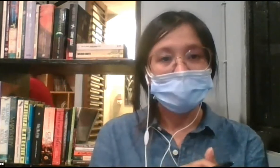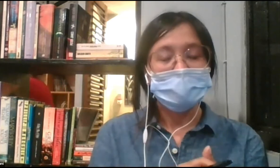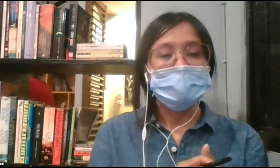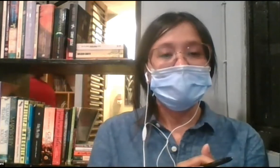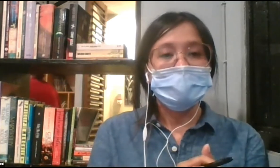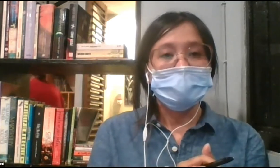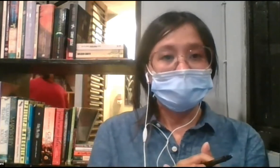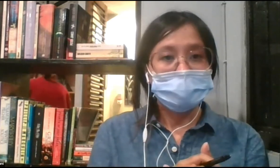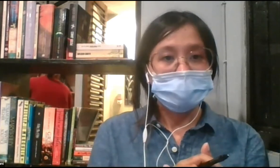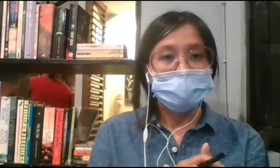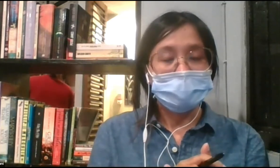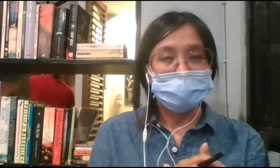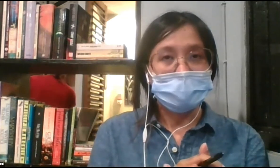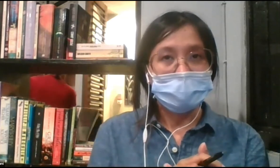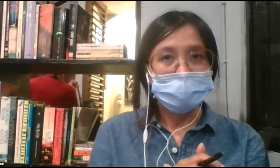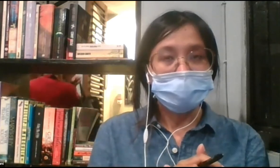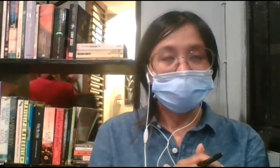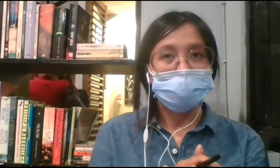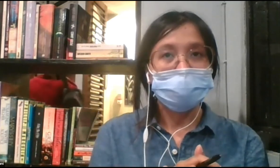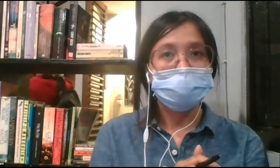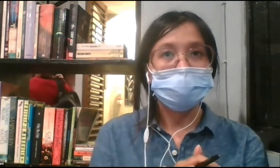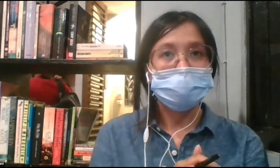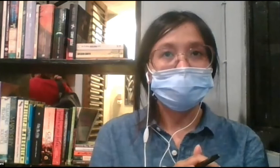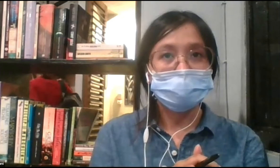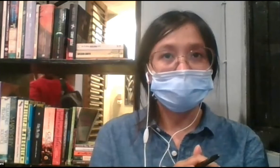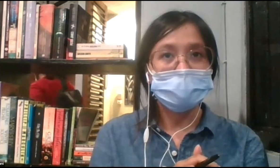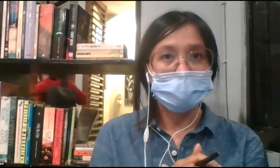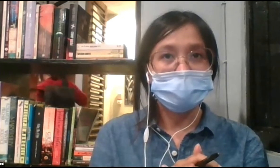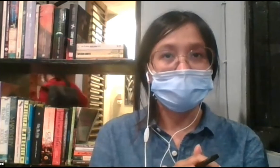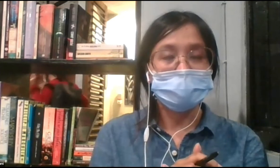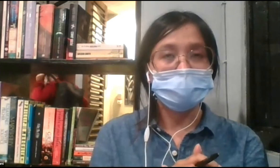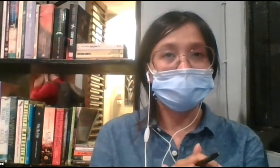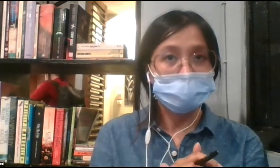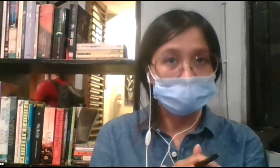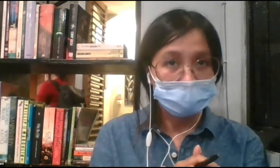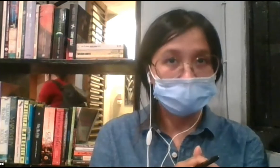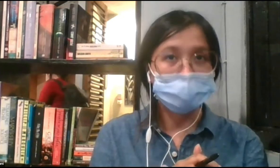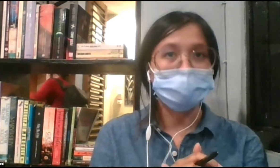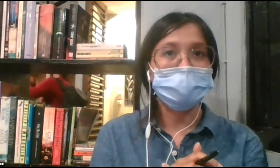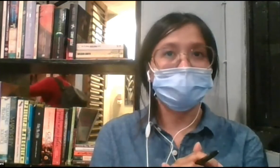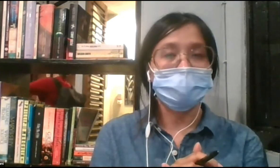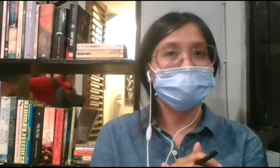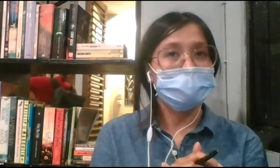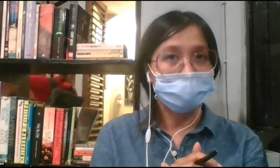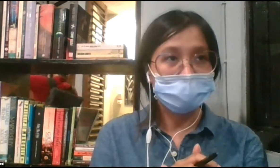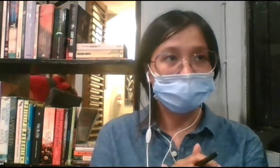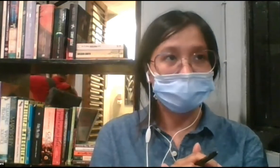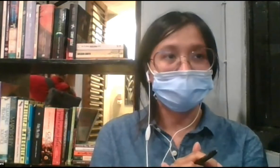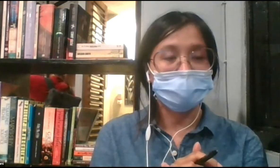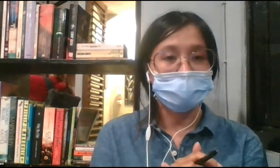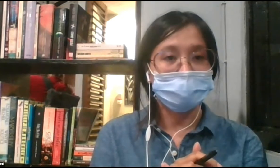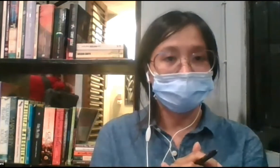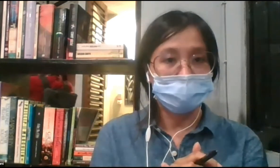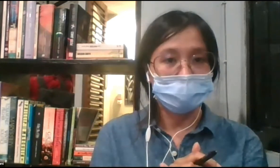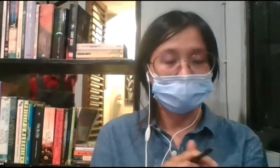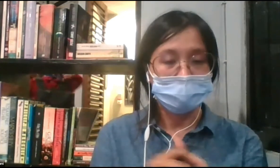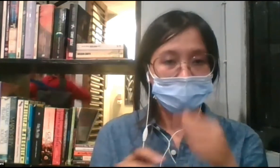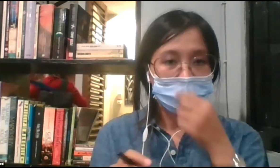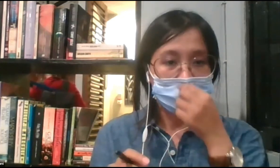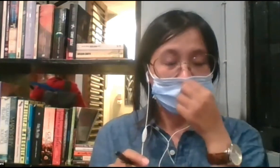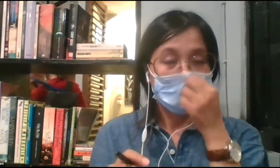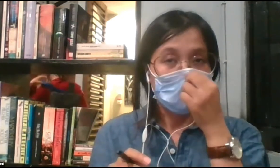online, kita mesti menyampaikan tulisan yang sesederhana mungkin dan gampang dipahami oleh